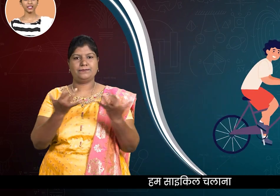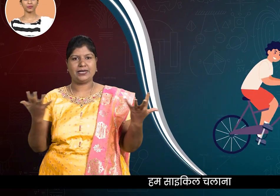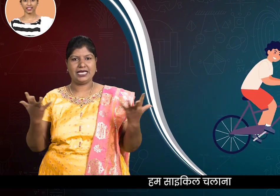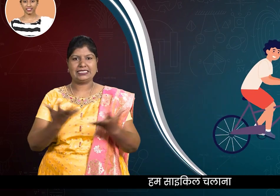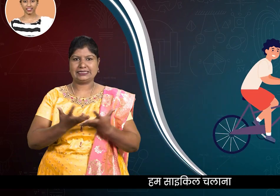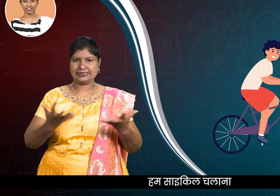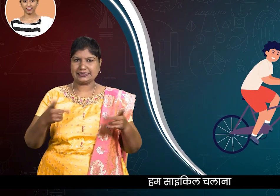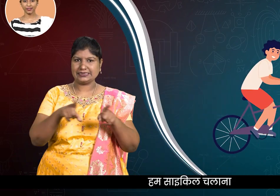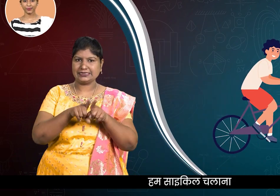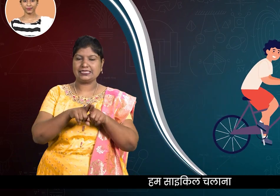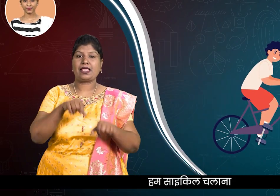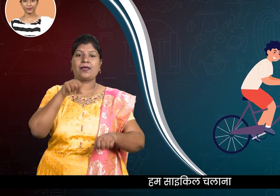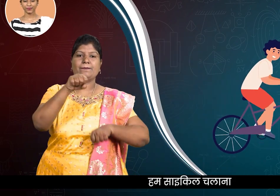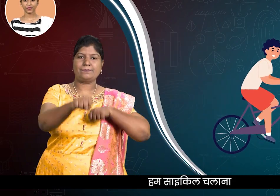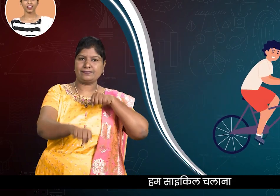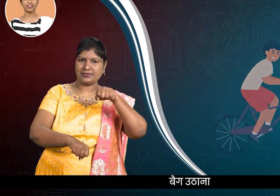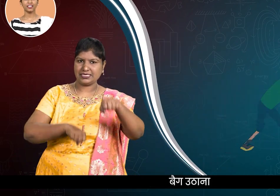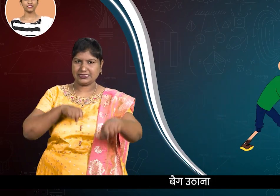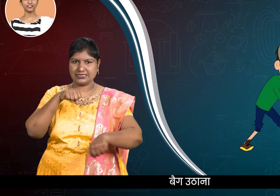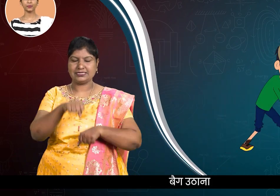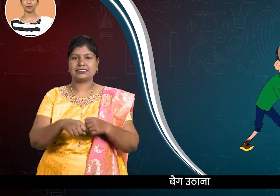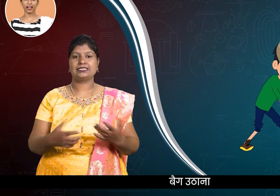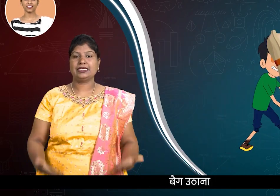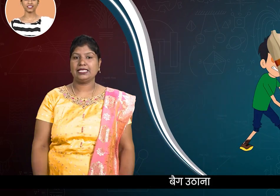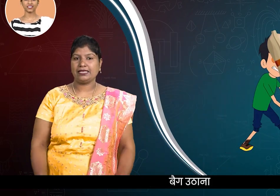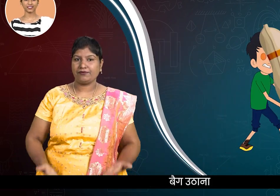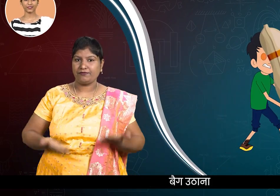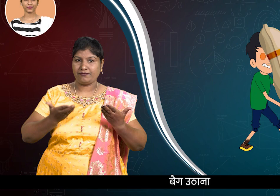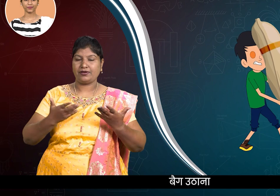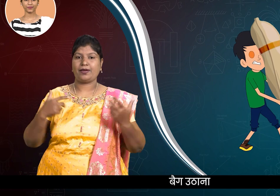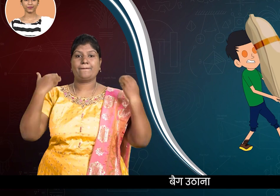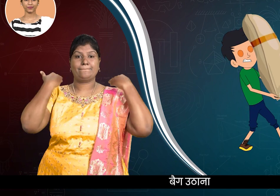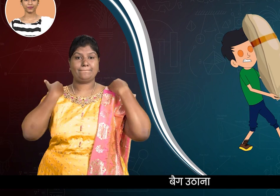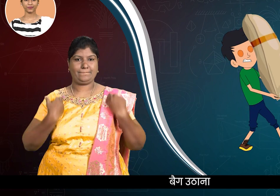हम साइकिल चलाना, बैग उठाना,